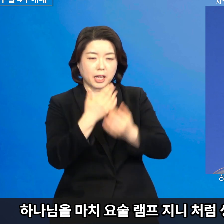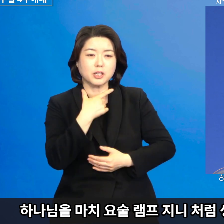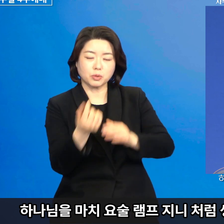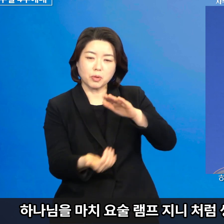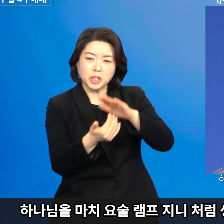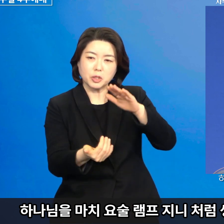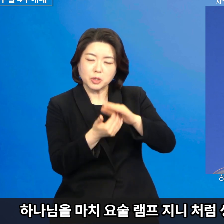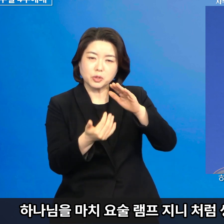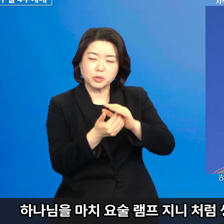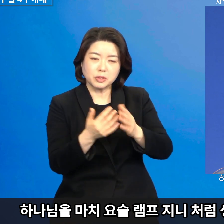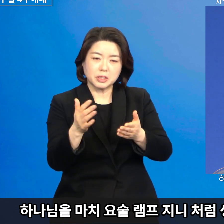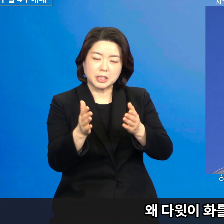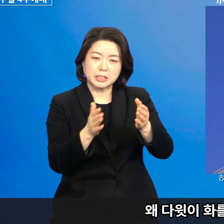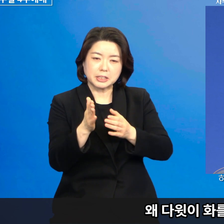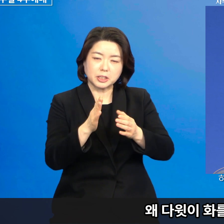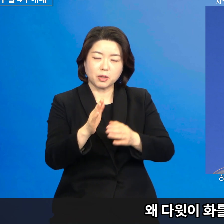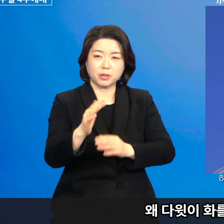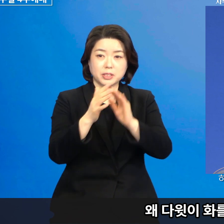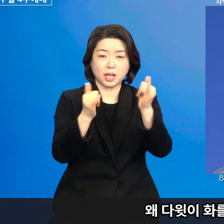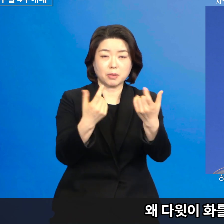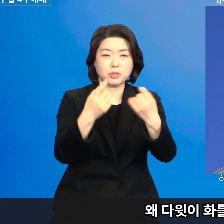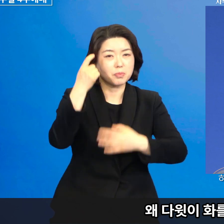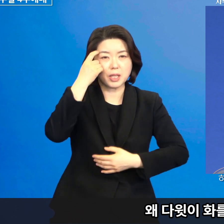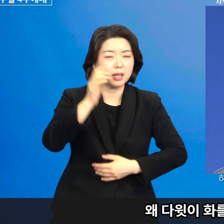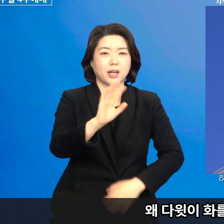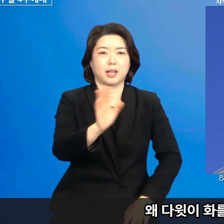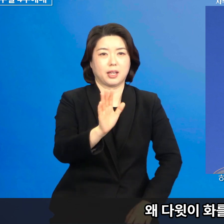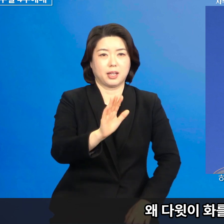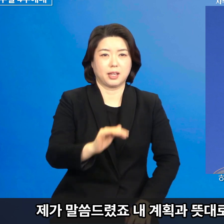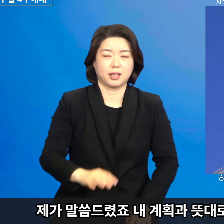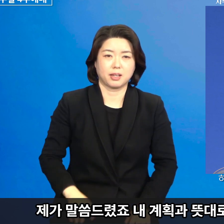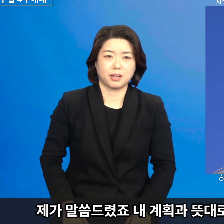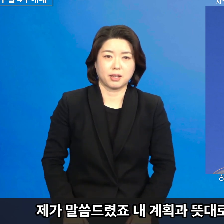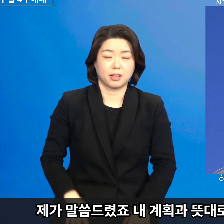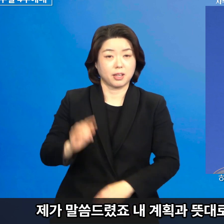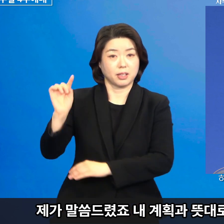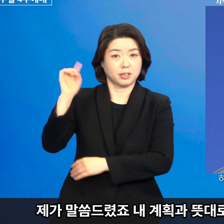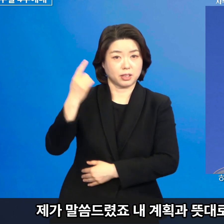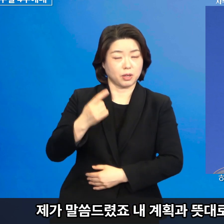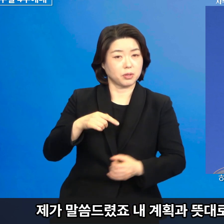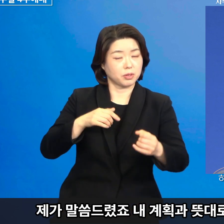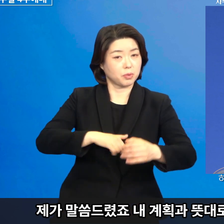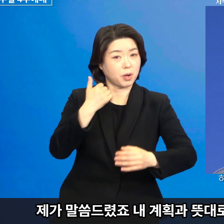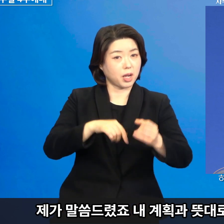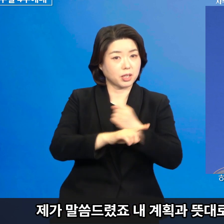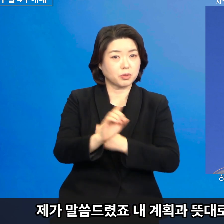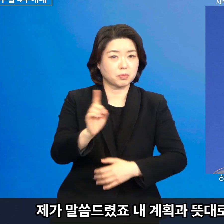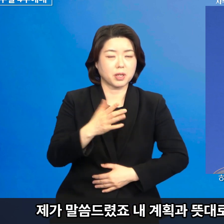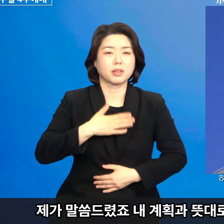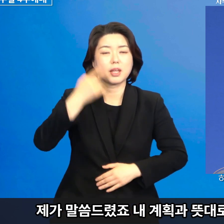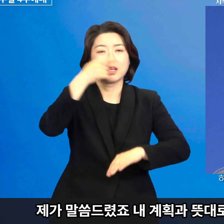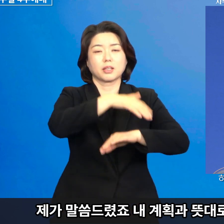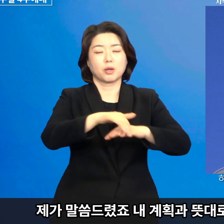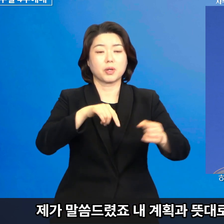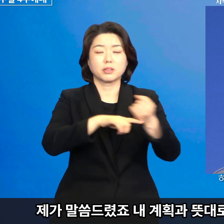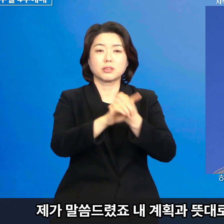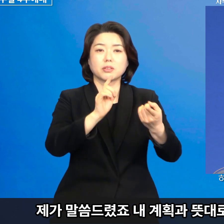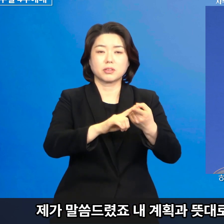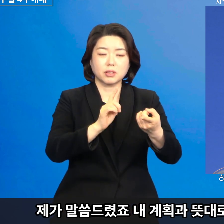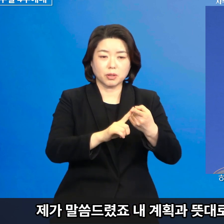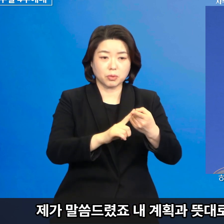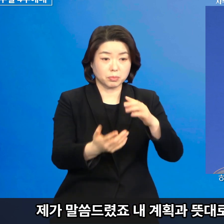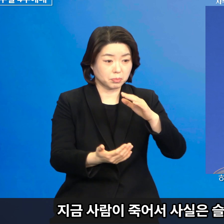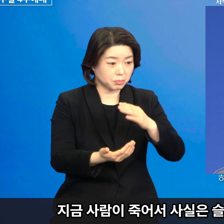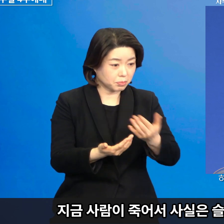생각하는 경향이 있을 수 있는 거죠. 왜 다윗이 화를 냈냐고요? 자, 말씀드렸죠. 내 계획과 뜻대로 되지 않으니까 화를 낸